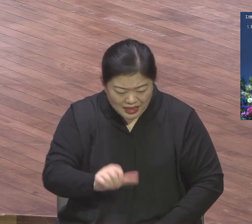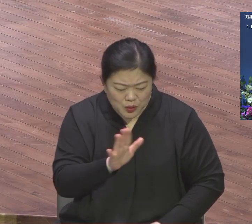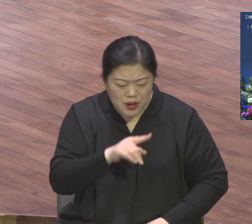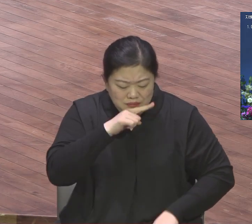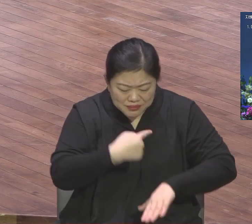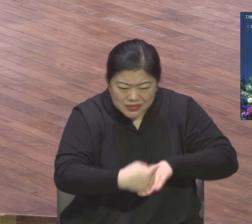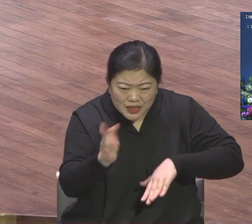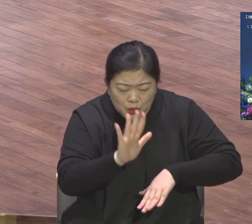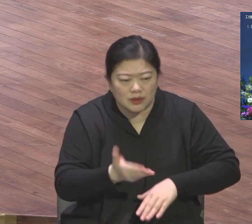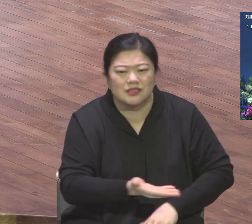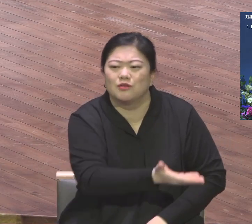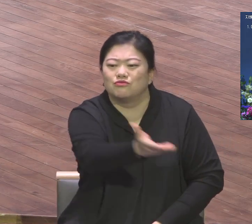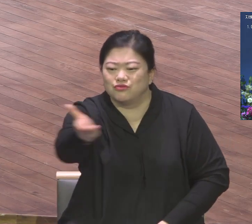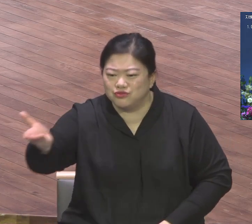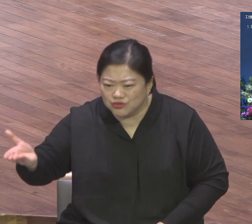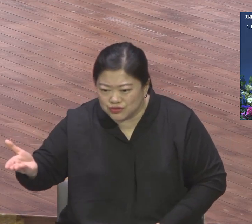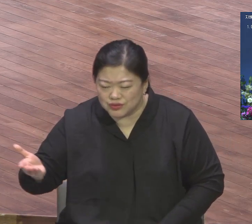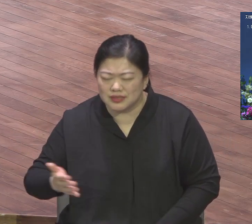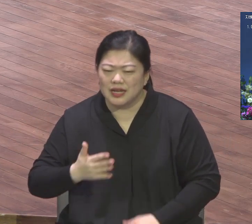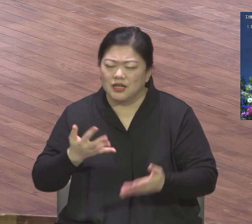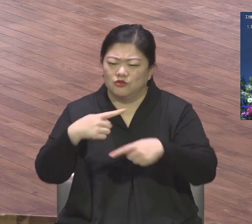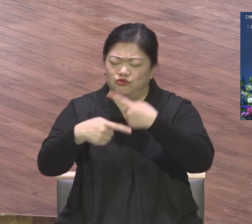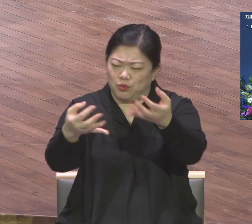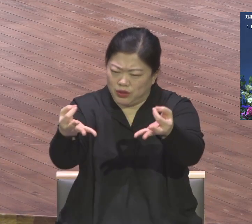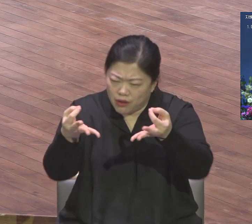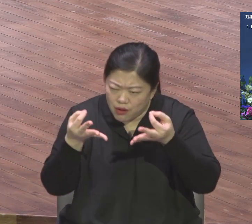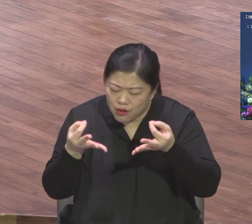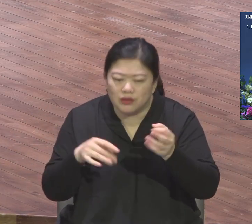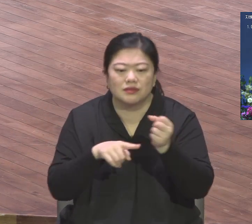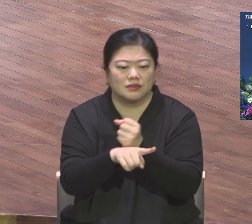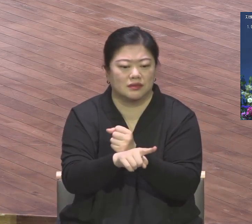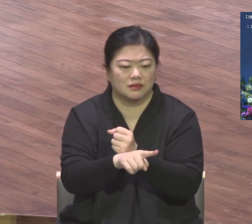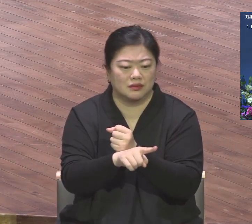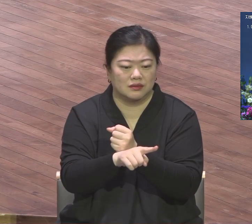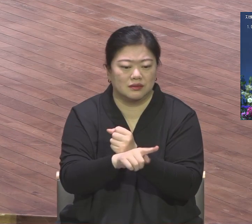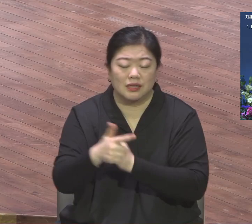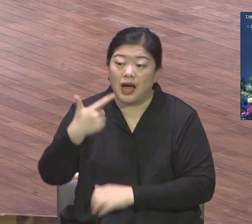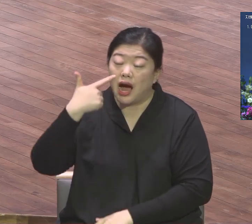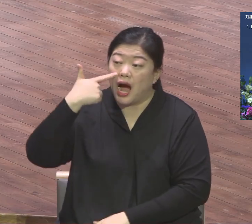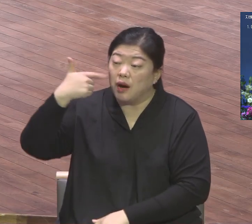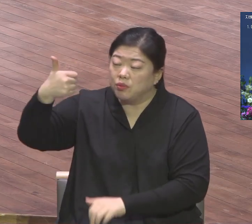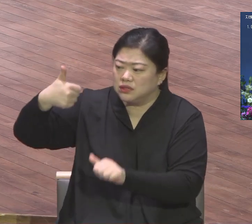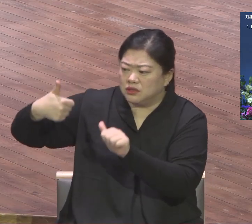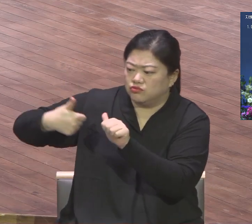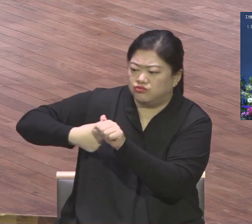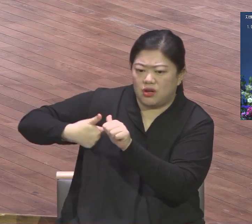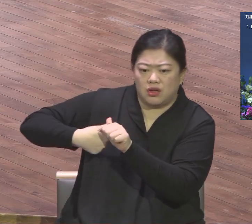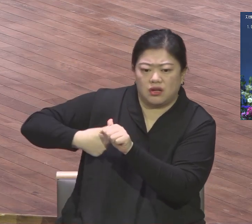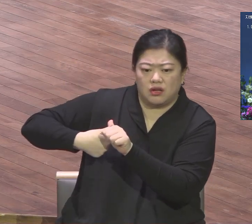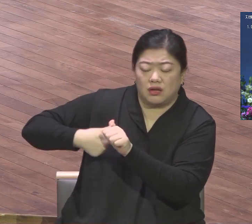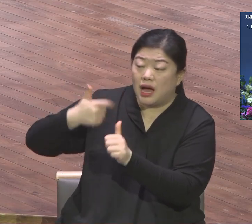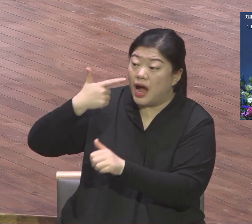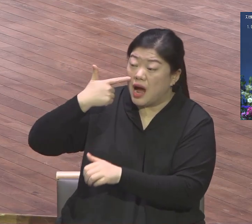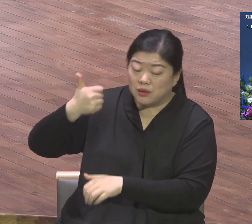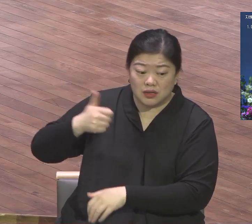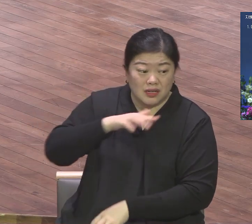훈계를 들으며 그랬어. 아버지의 훈계를 안 들어요. 아버지는 뭘 몰라?